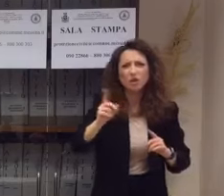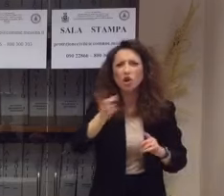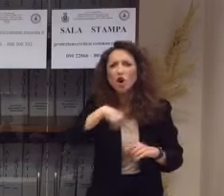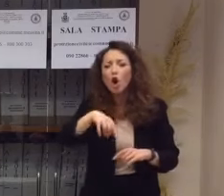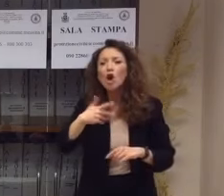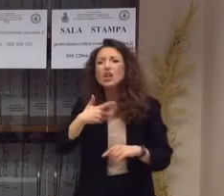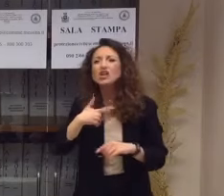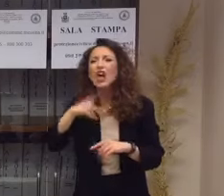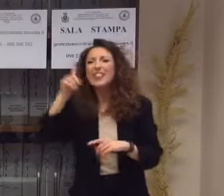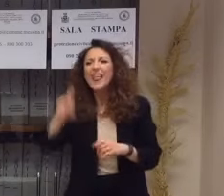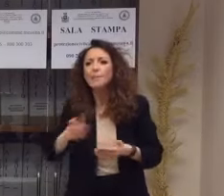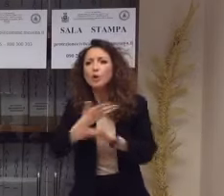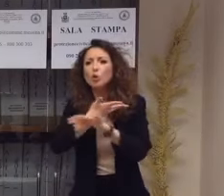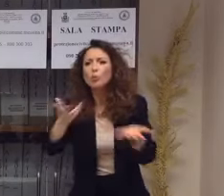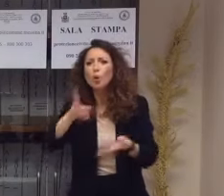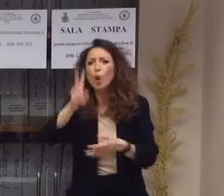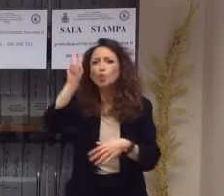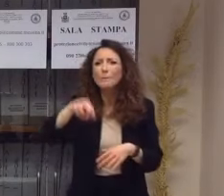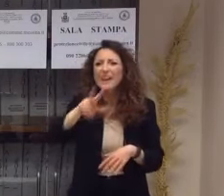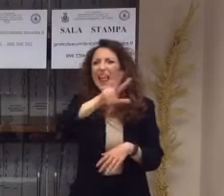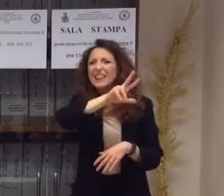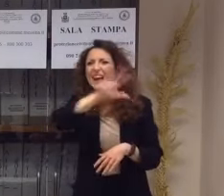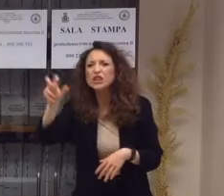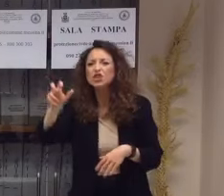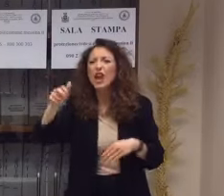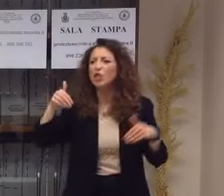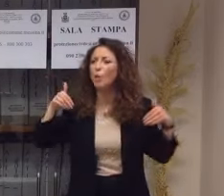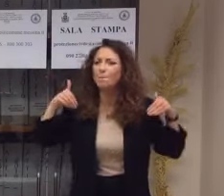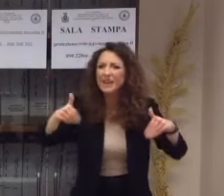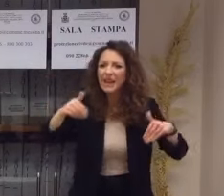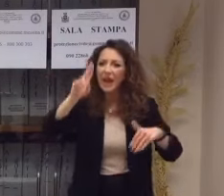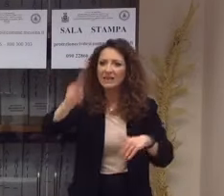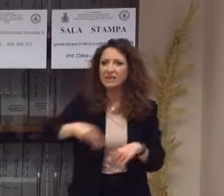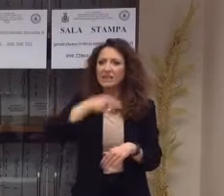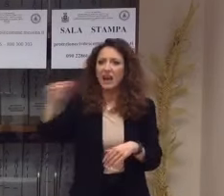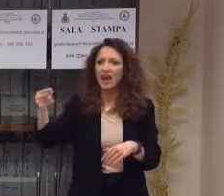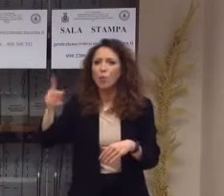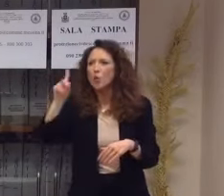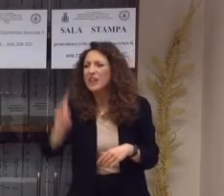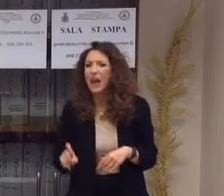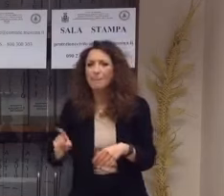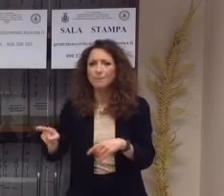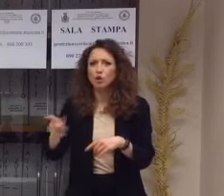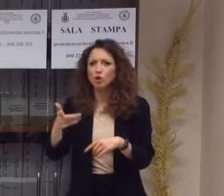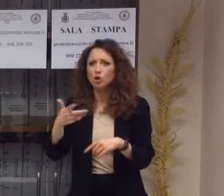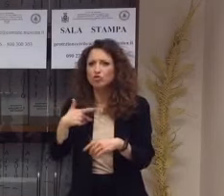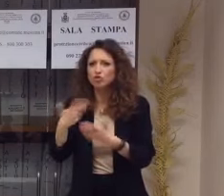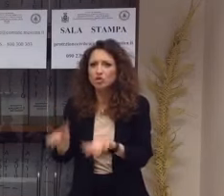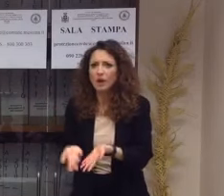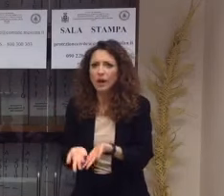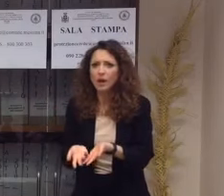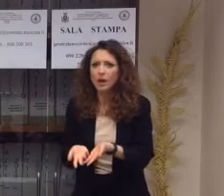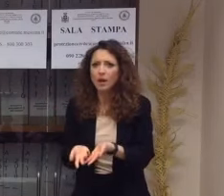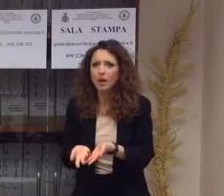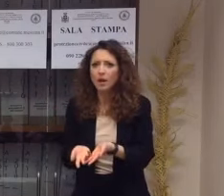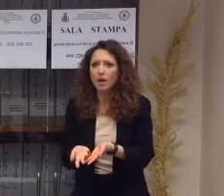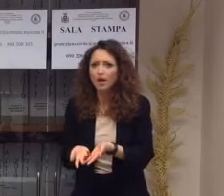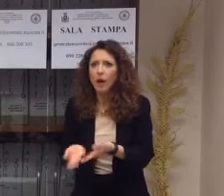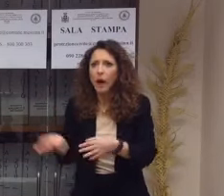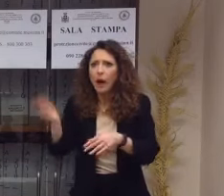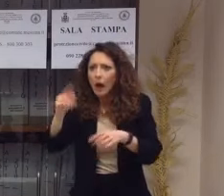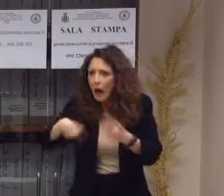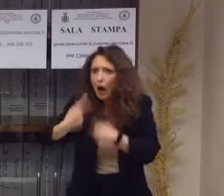di 2.300 miliardi di euro. Dobbiamo ancora indebitarci con